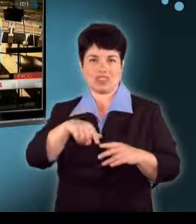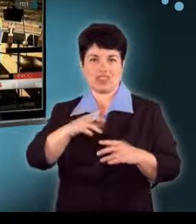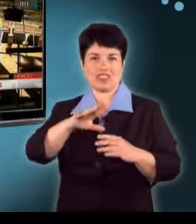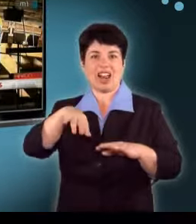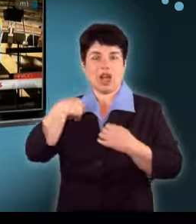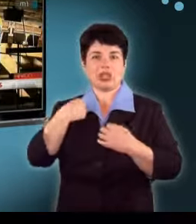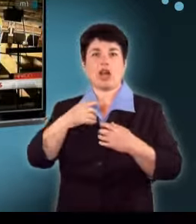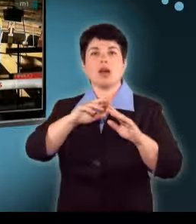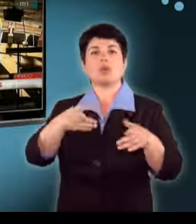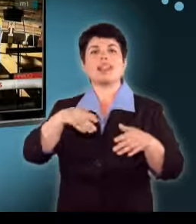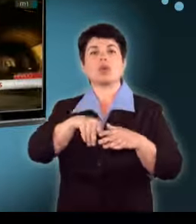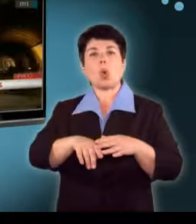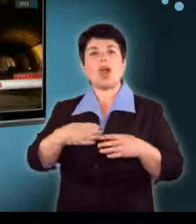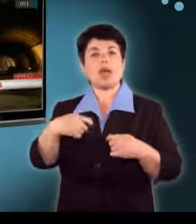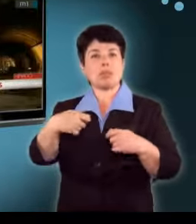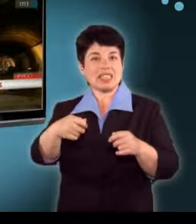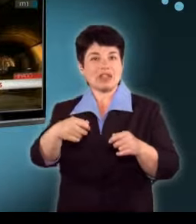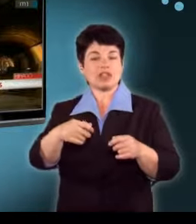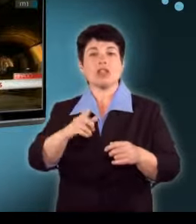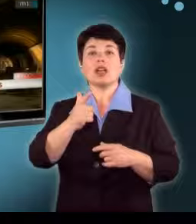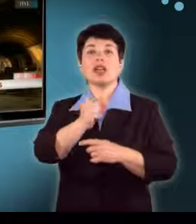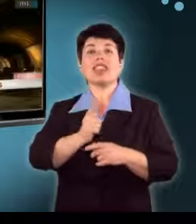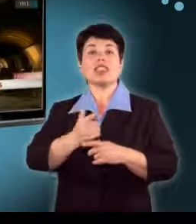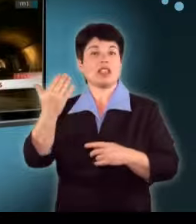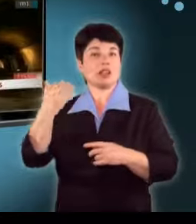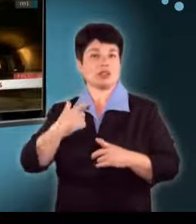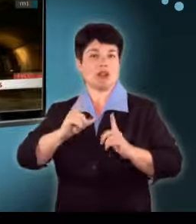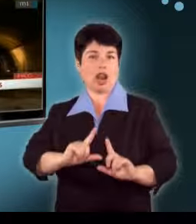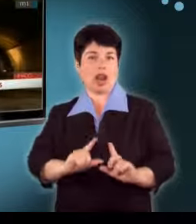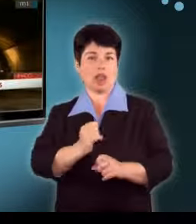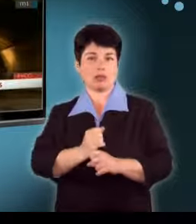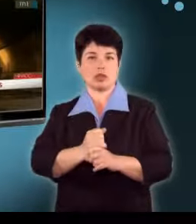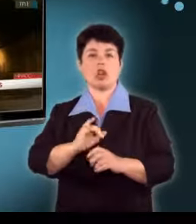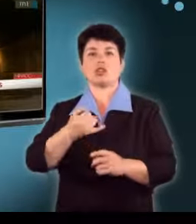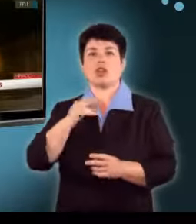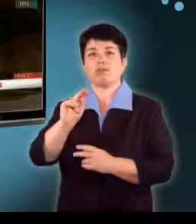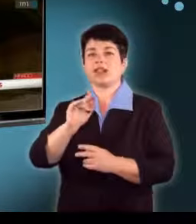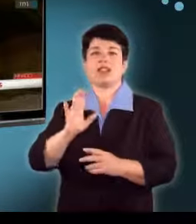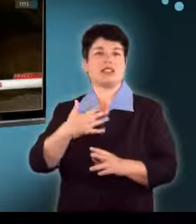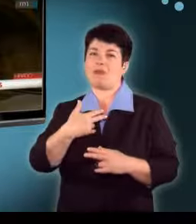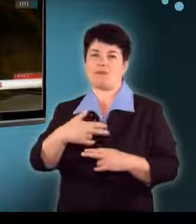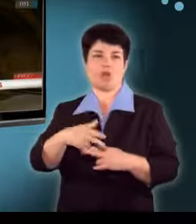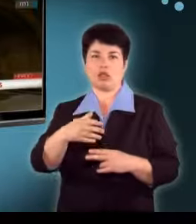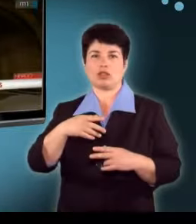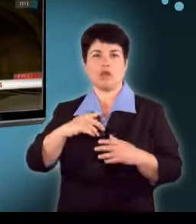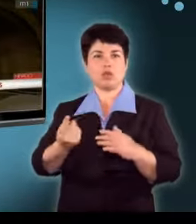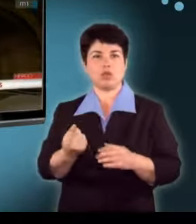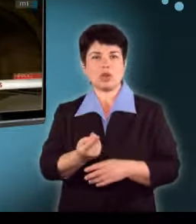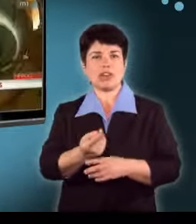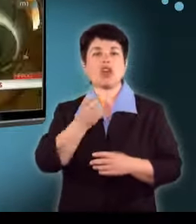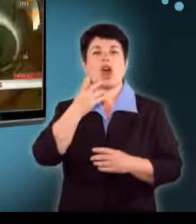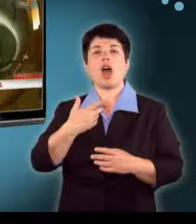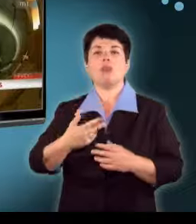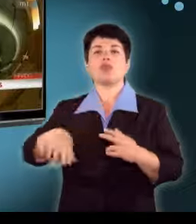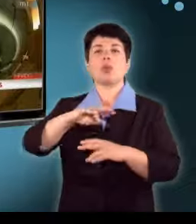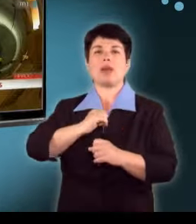azonban leállt a munkával is, bejelentette, addig nem folytatja a fúrást, amíg a többlet munkáért szerintük járó 35 milliárd forintot ki